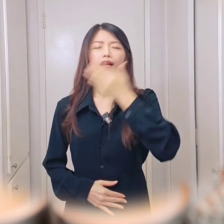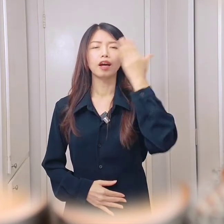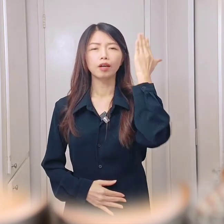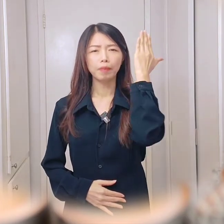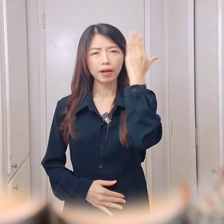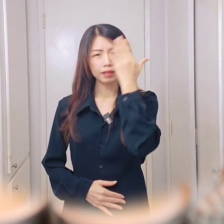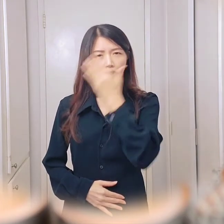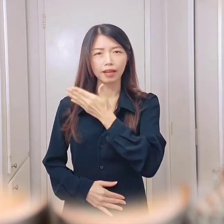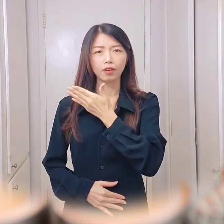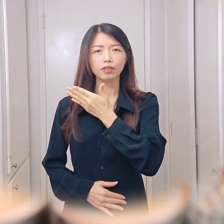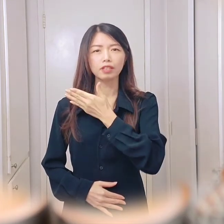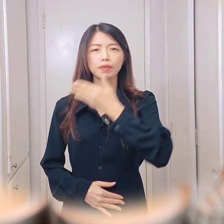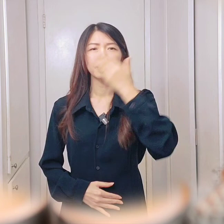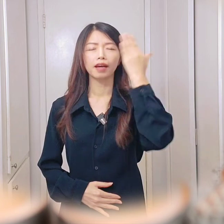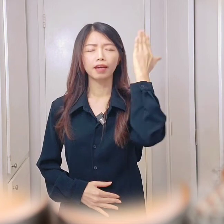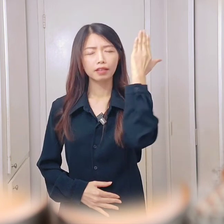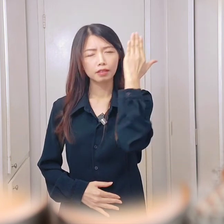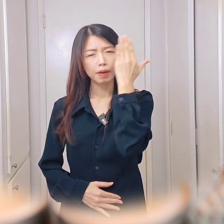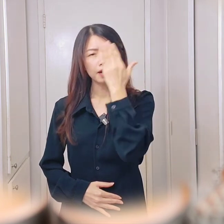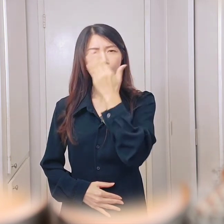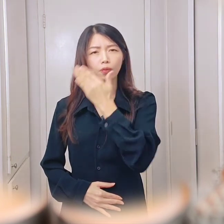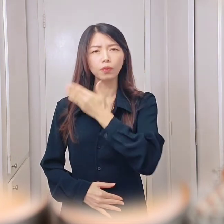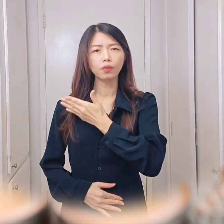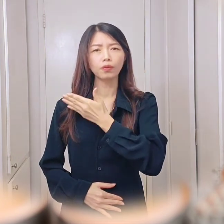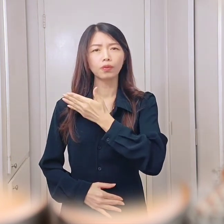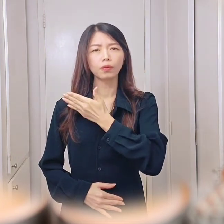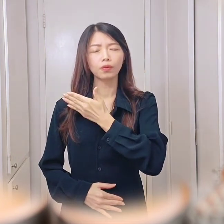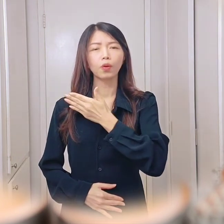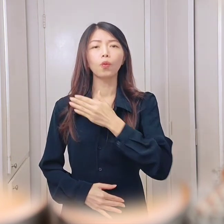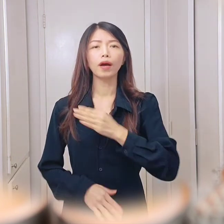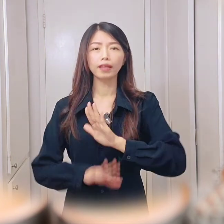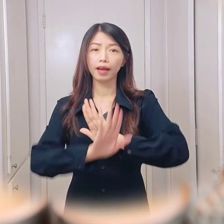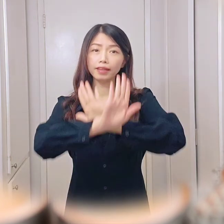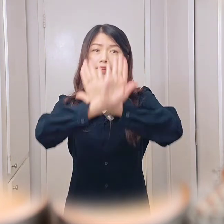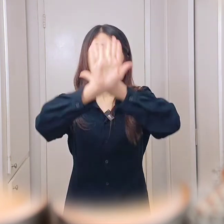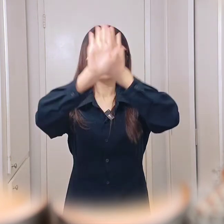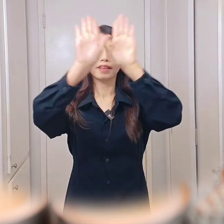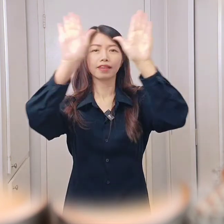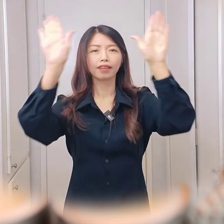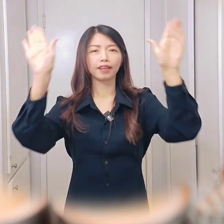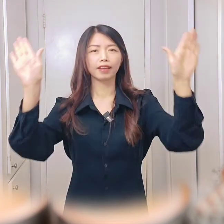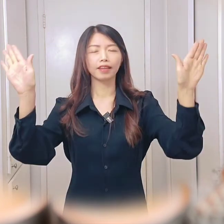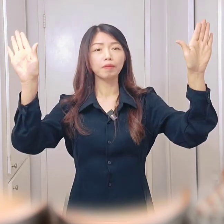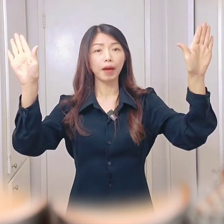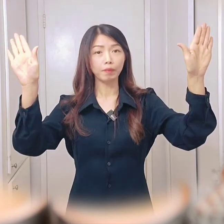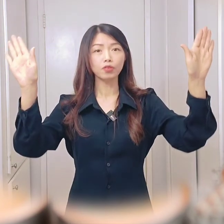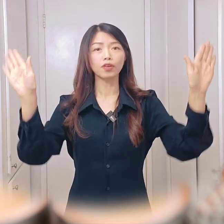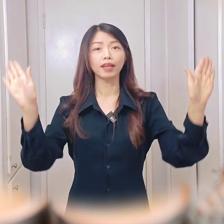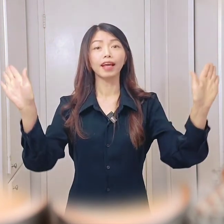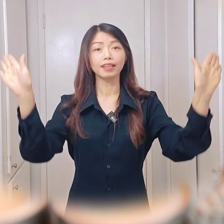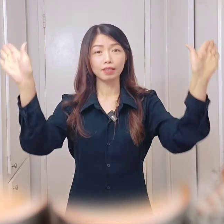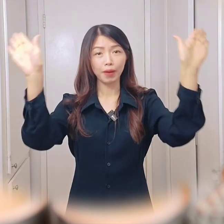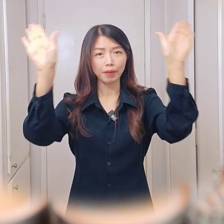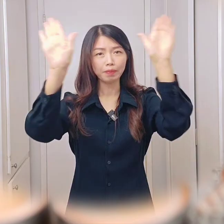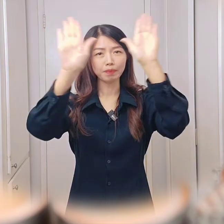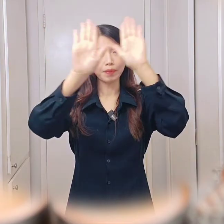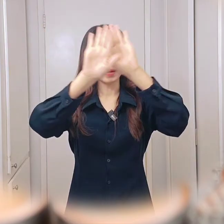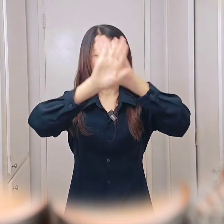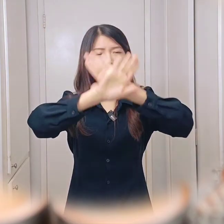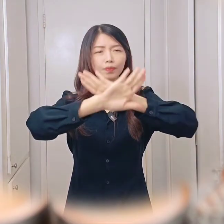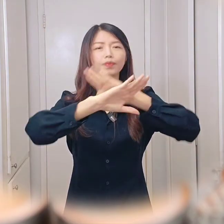깨끗하다, 맑다 이런 뜻입니다. 그 맑고 환한 밤중에, 다시